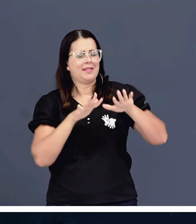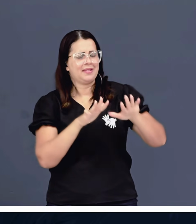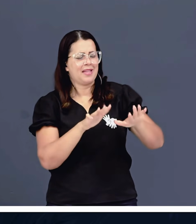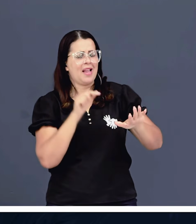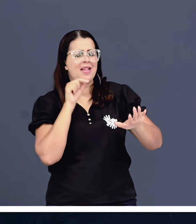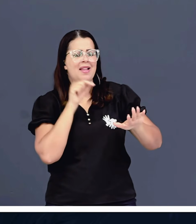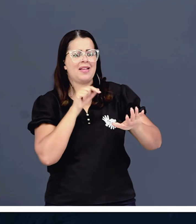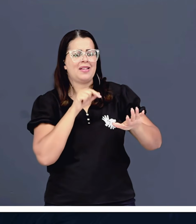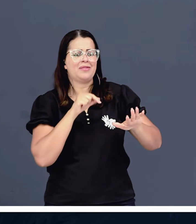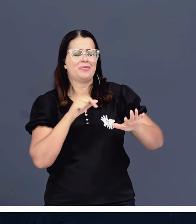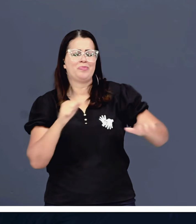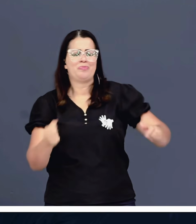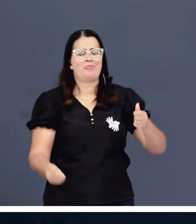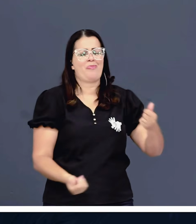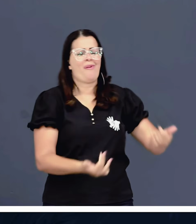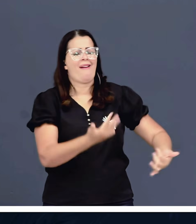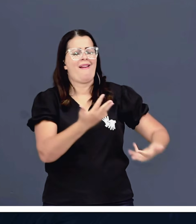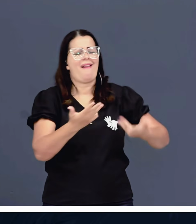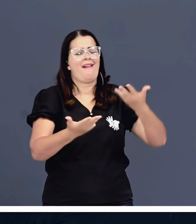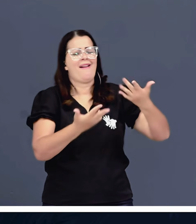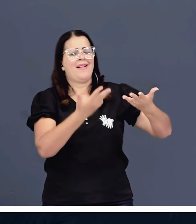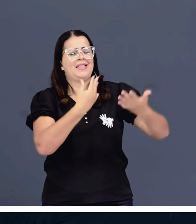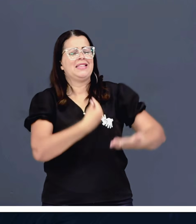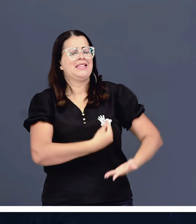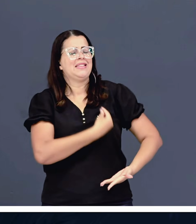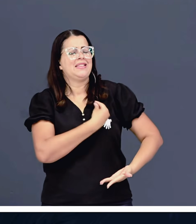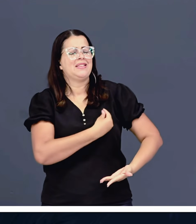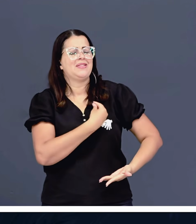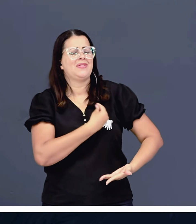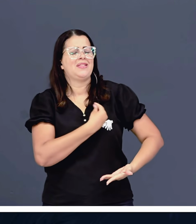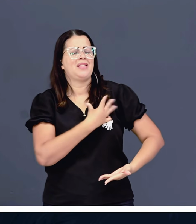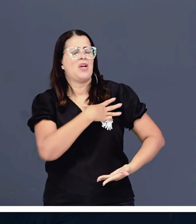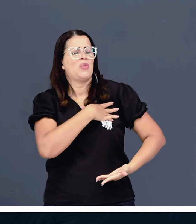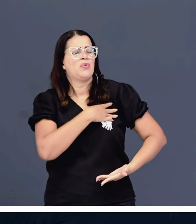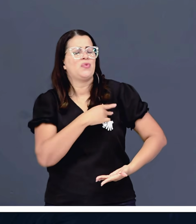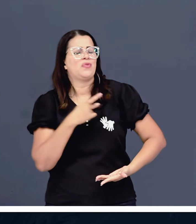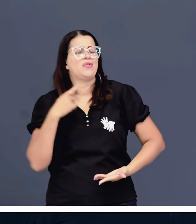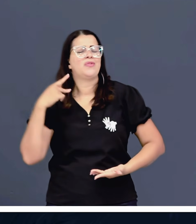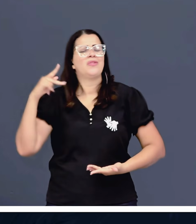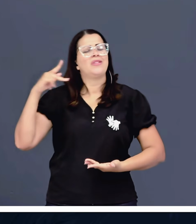bênção transborde sobre a vida dos seus filhos,